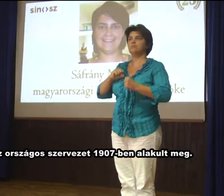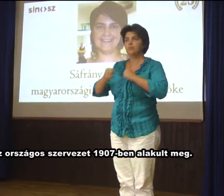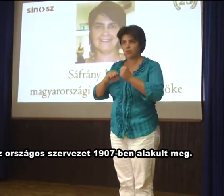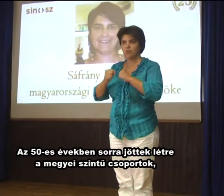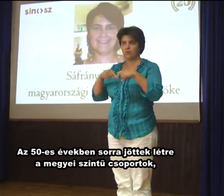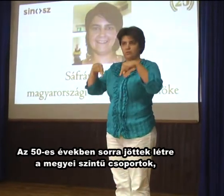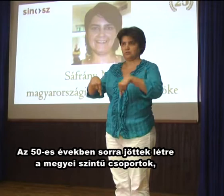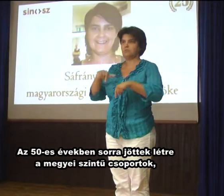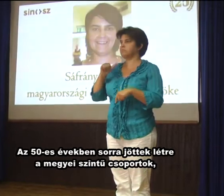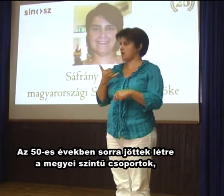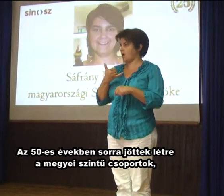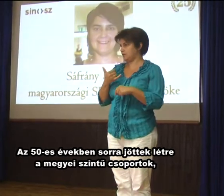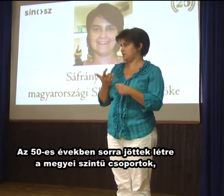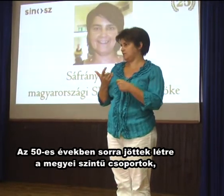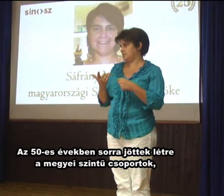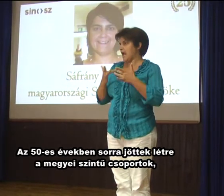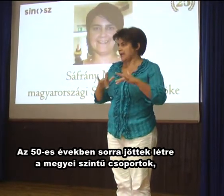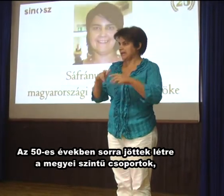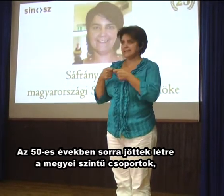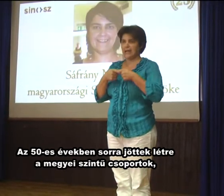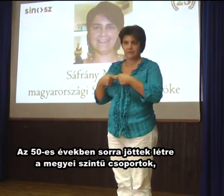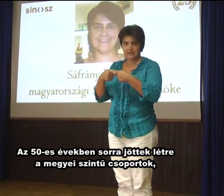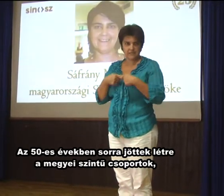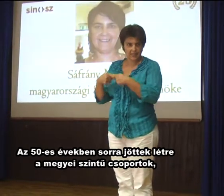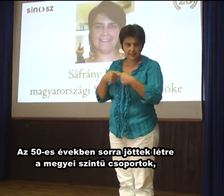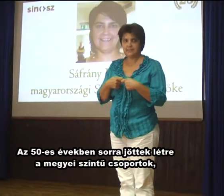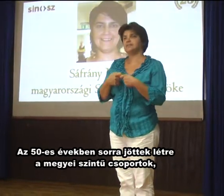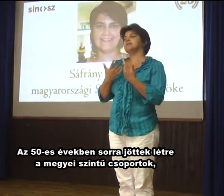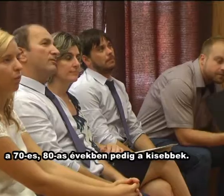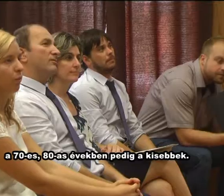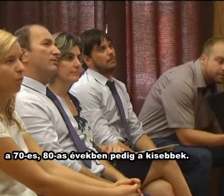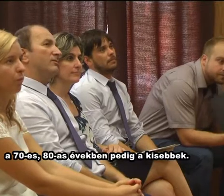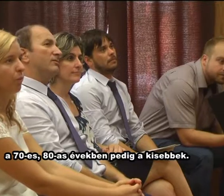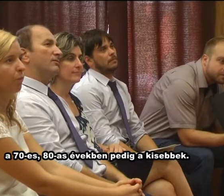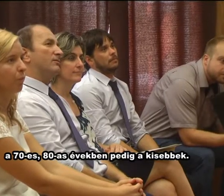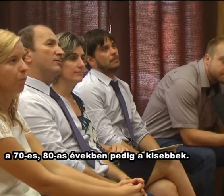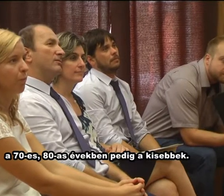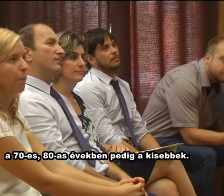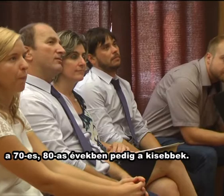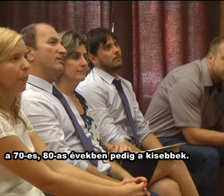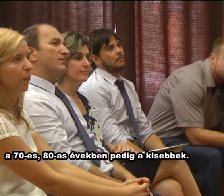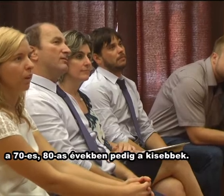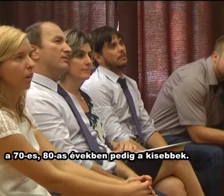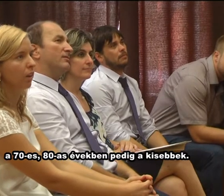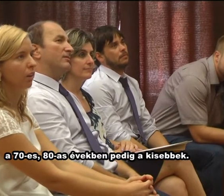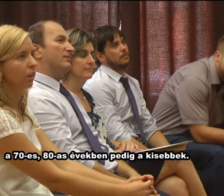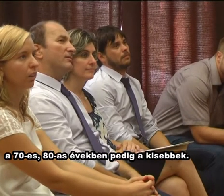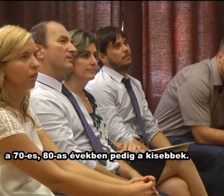meg. Az 50-es években sorra jöttek létre a megyei szintű csoportok, a 70-es, 80-as években pedig a kisebbek.